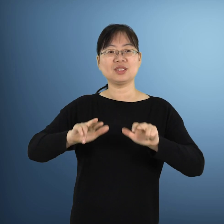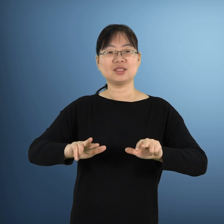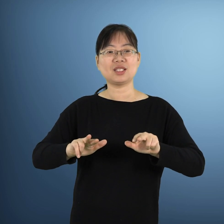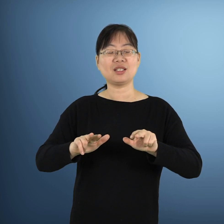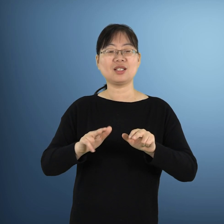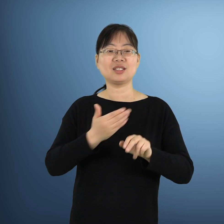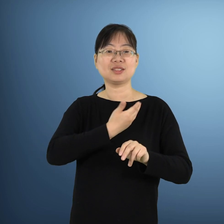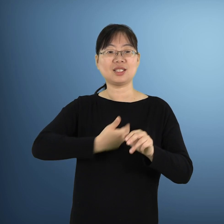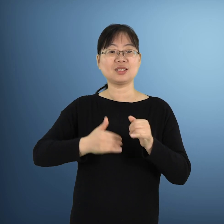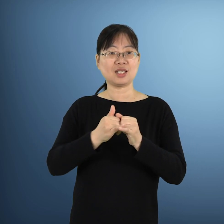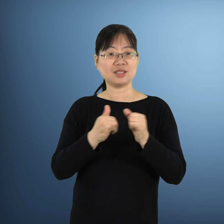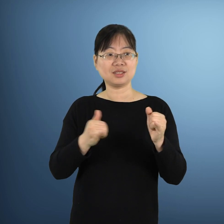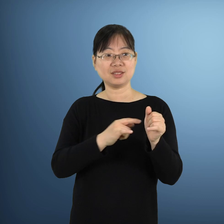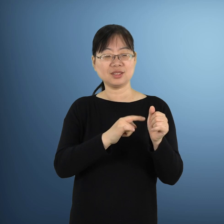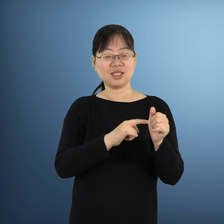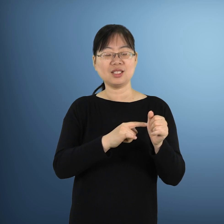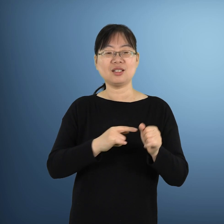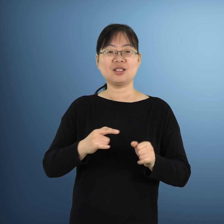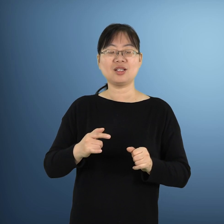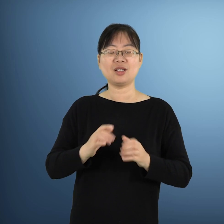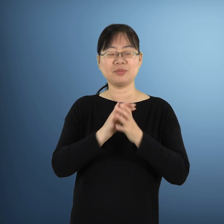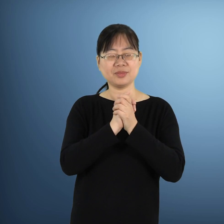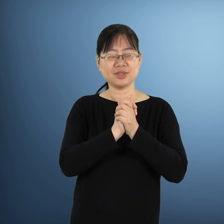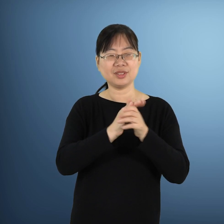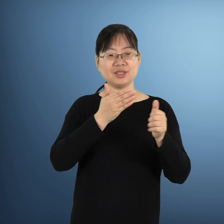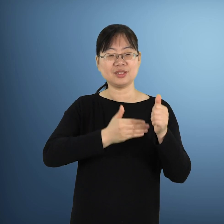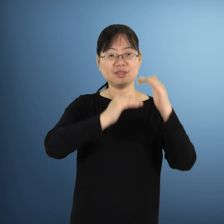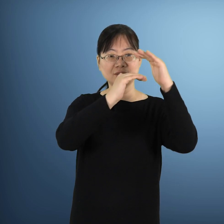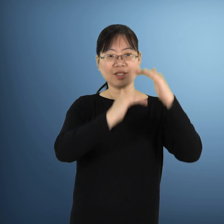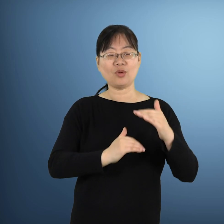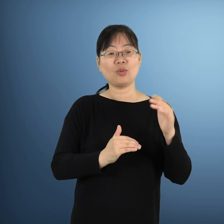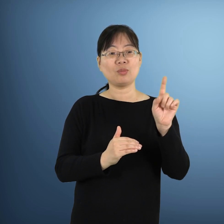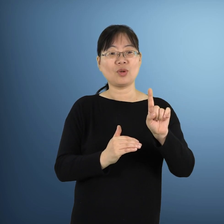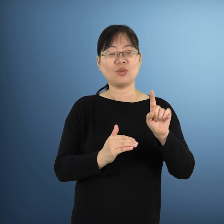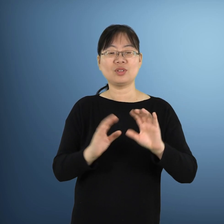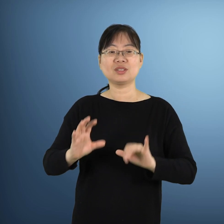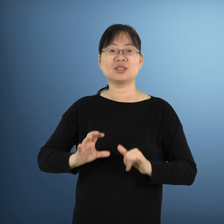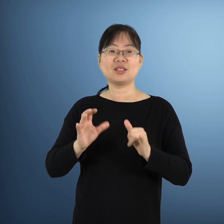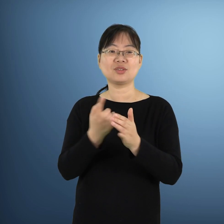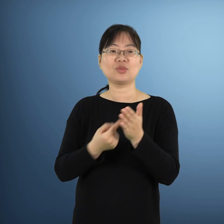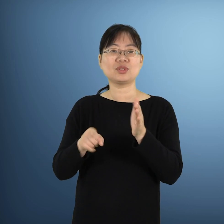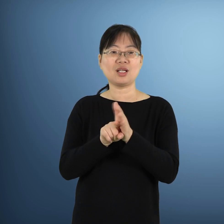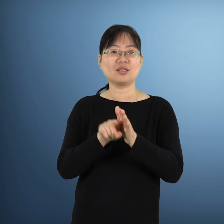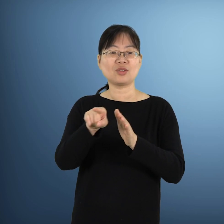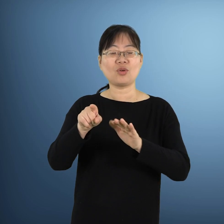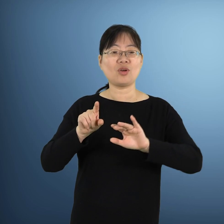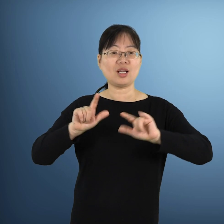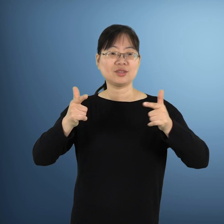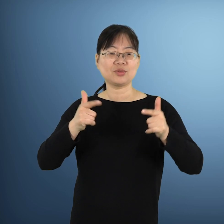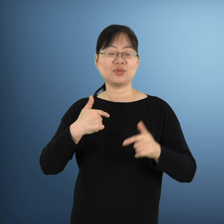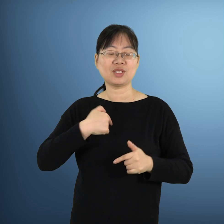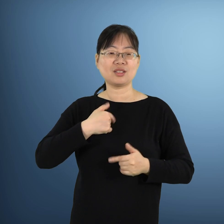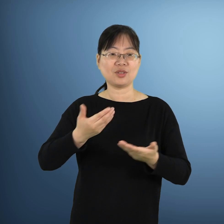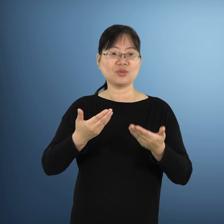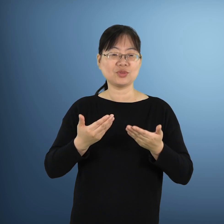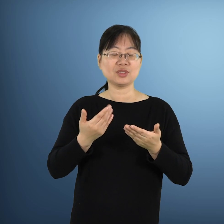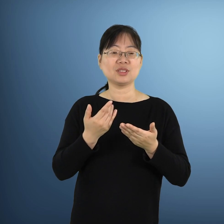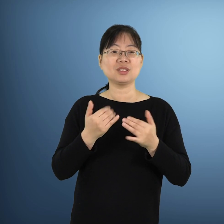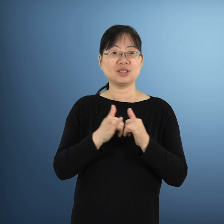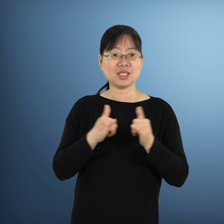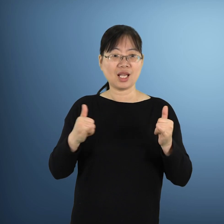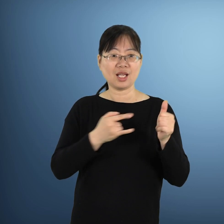당시 제자들입니다. 내가 비옵는 것은 세상을 위함이 아니요 내게 주신